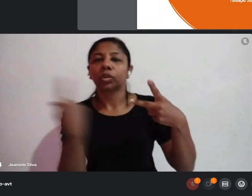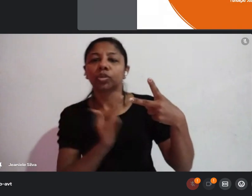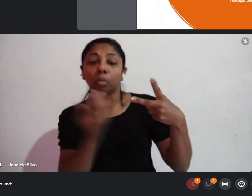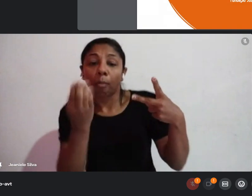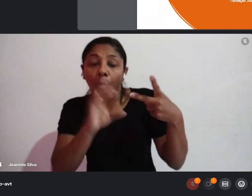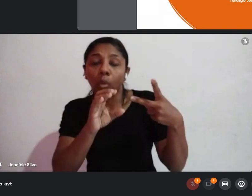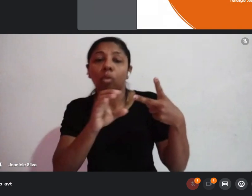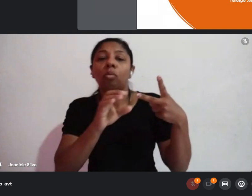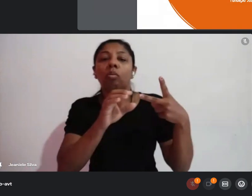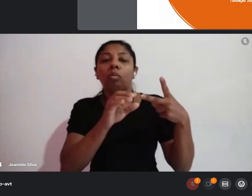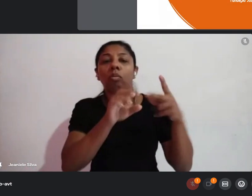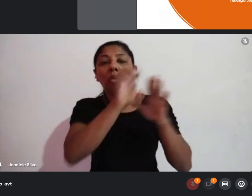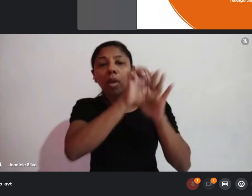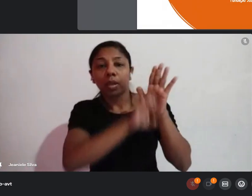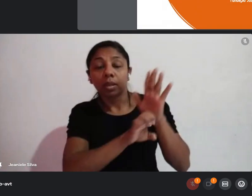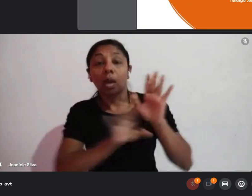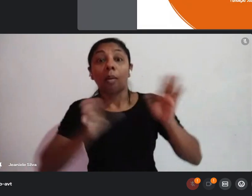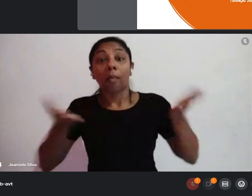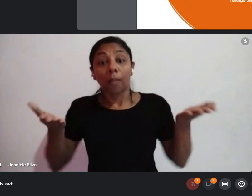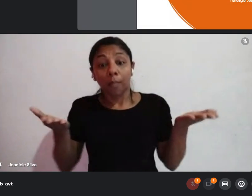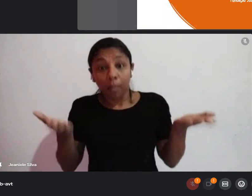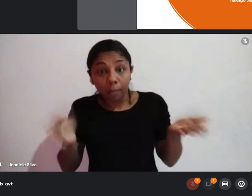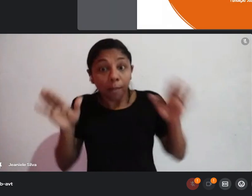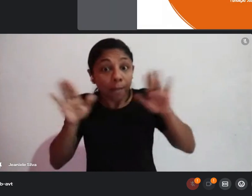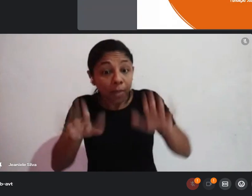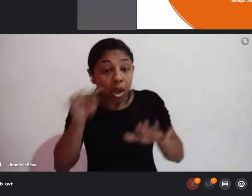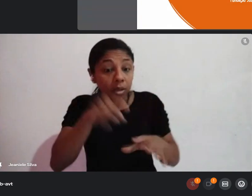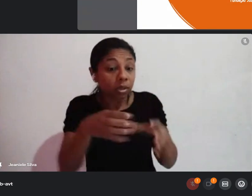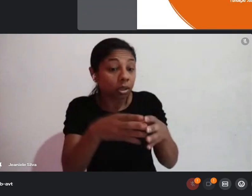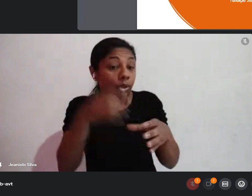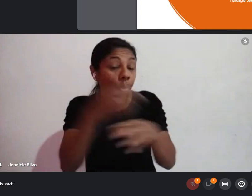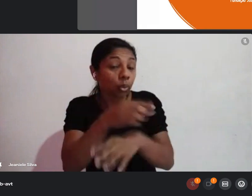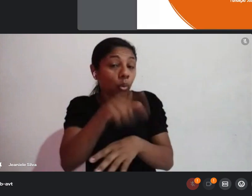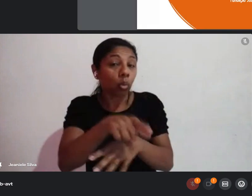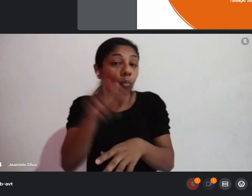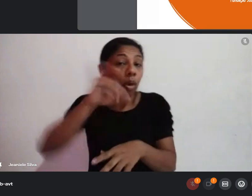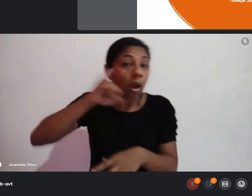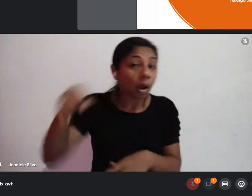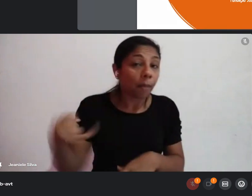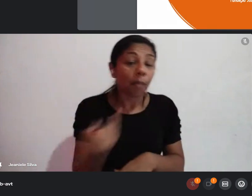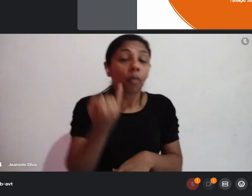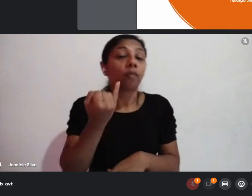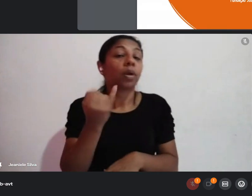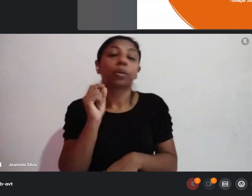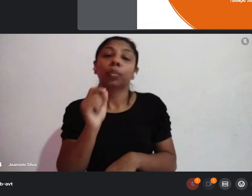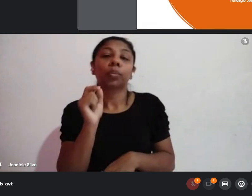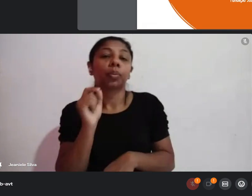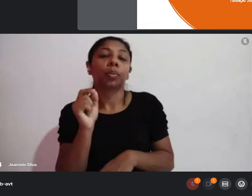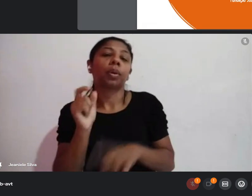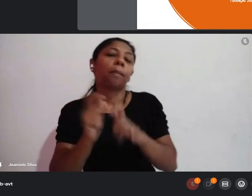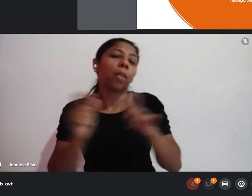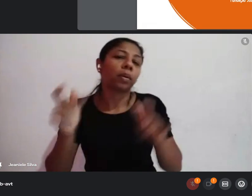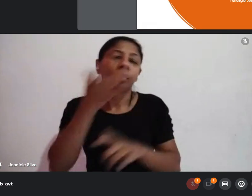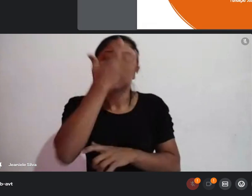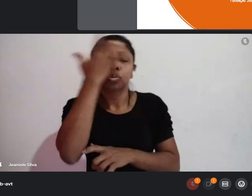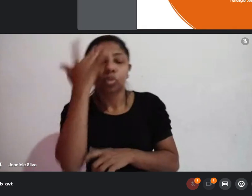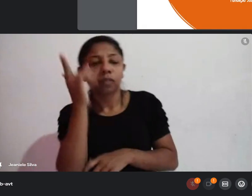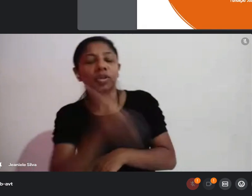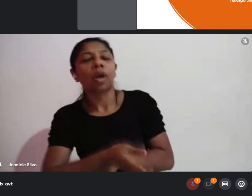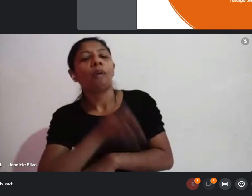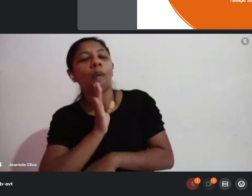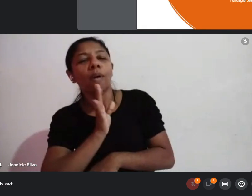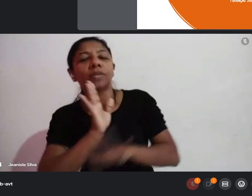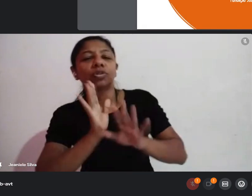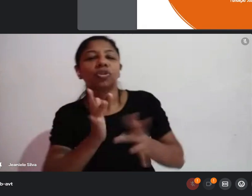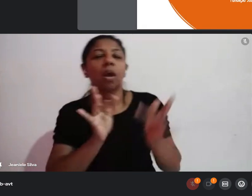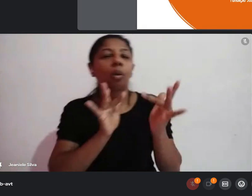mas nesse grupo, vocês também podem aproveitar, que está todo mundo ali, ou a maioria das pessoas, ou quem vocês conhecem, além de colocar mais gente,